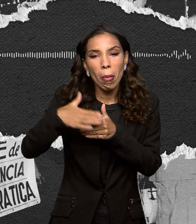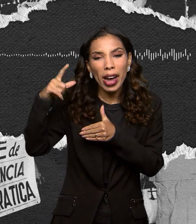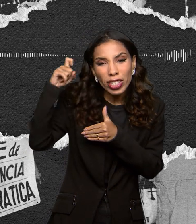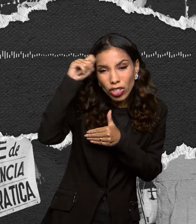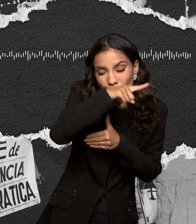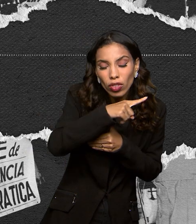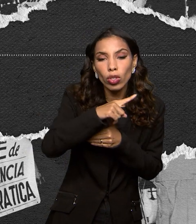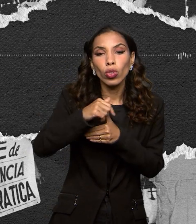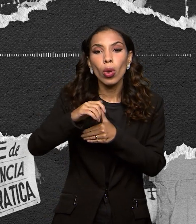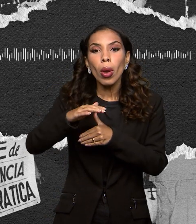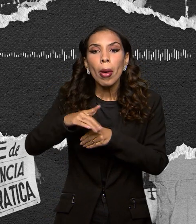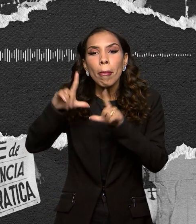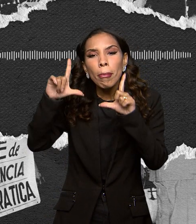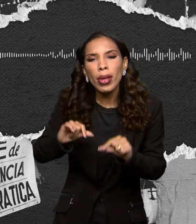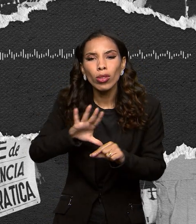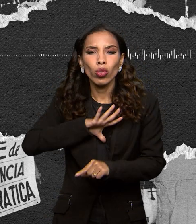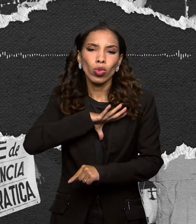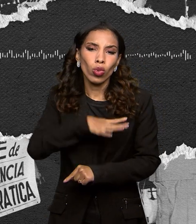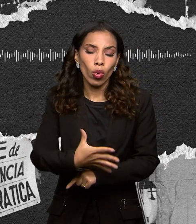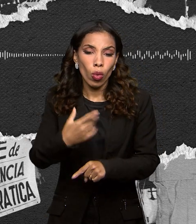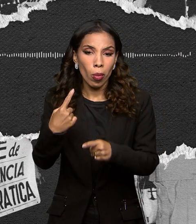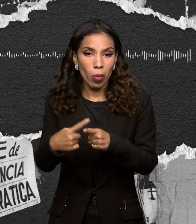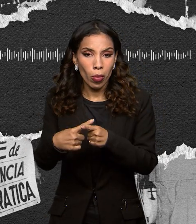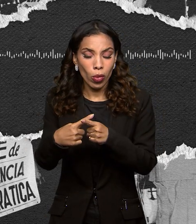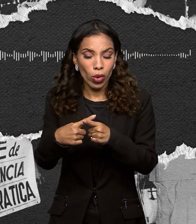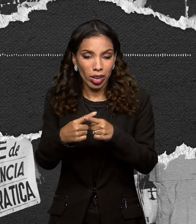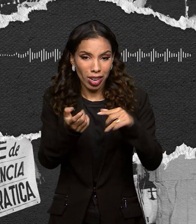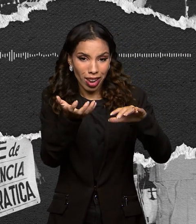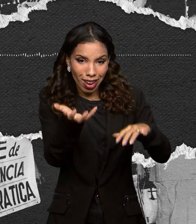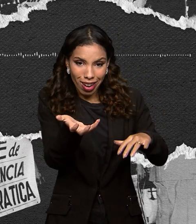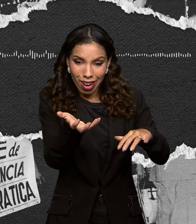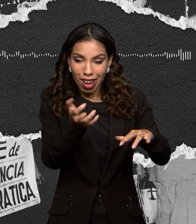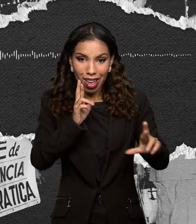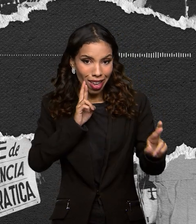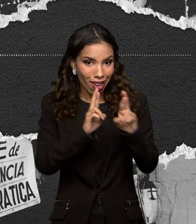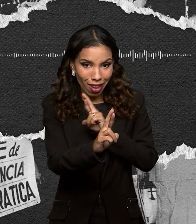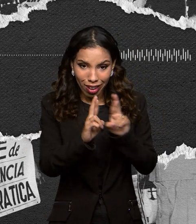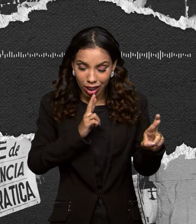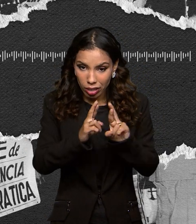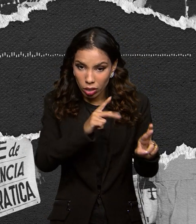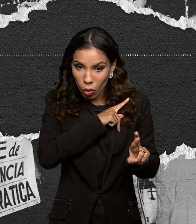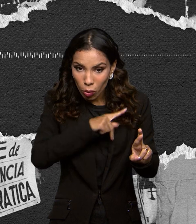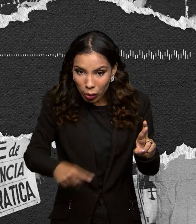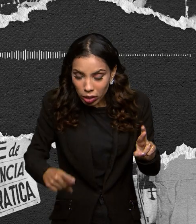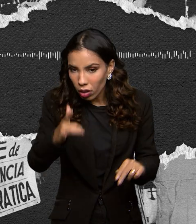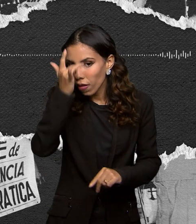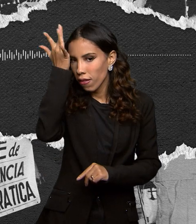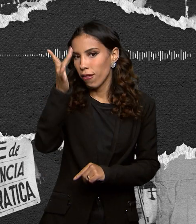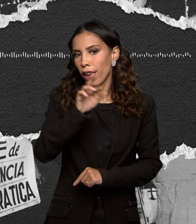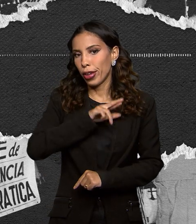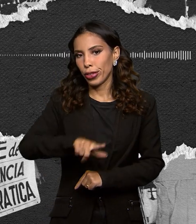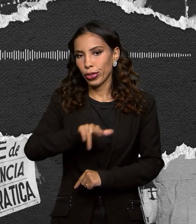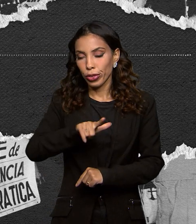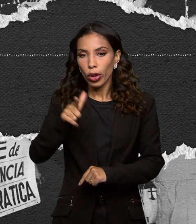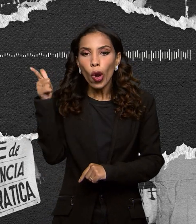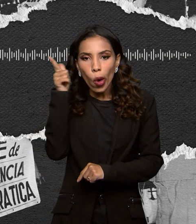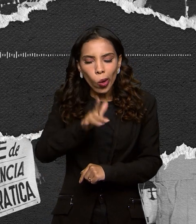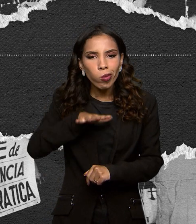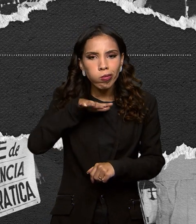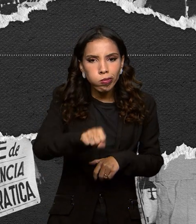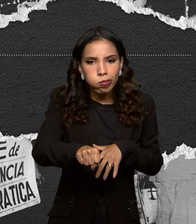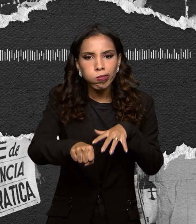ousado do que se gostaria, porque a relação com o Congresso Nacional não era fácil para o presidente. Apesar de conquistas importantes.